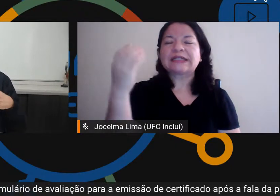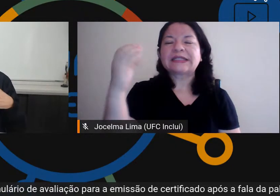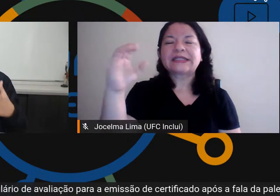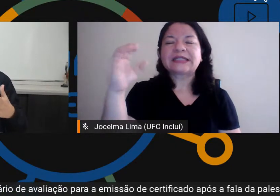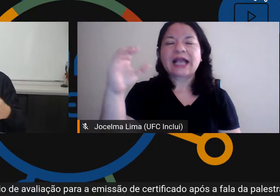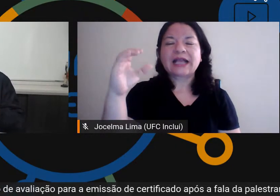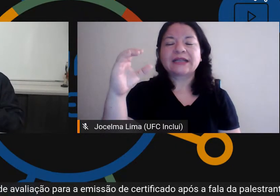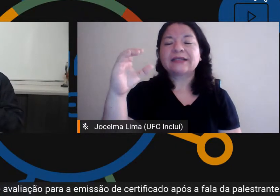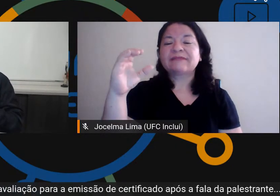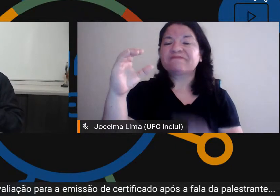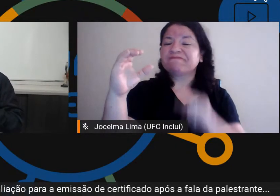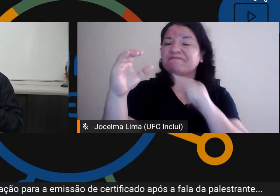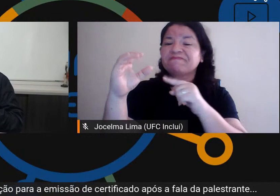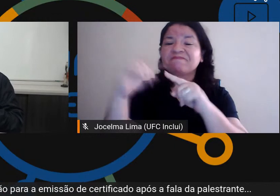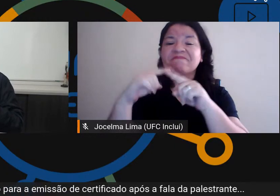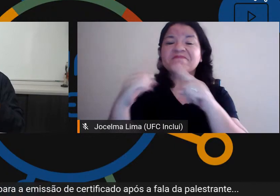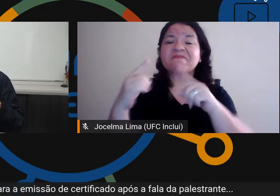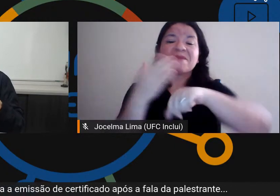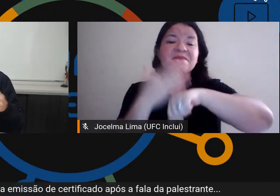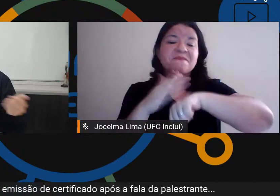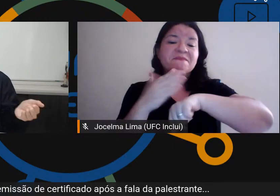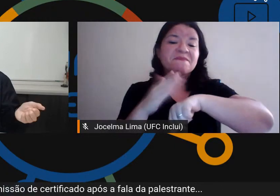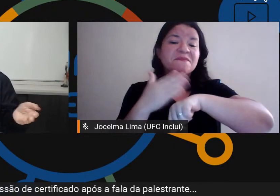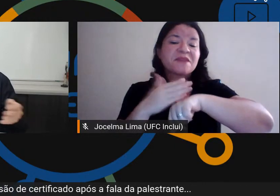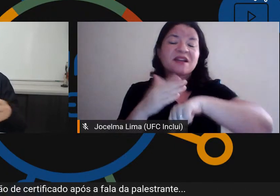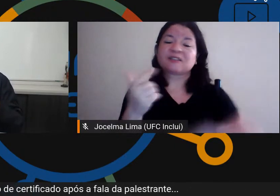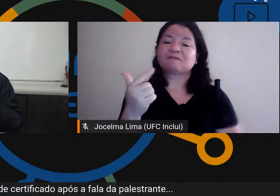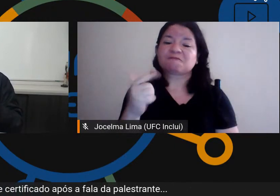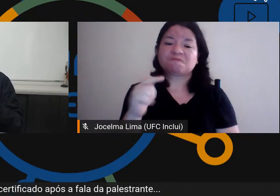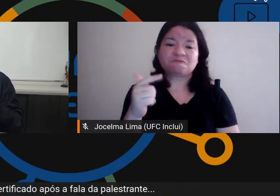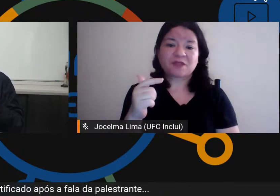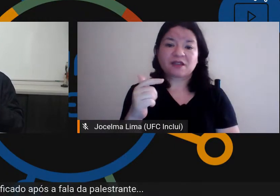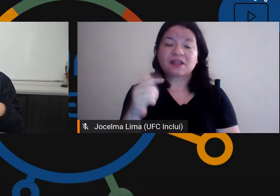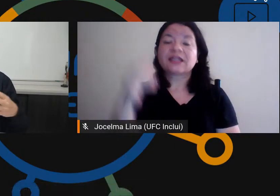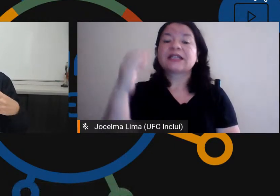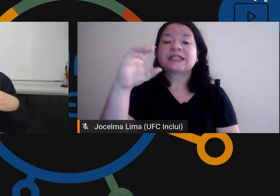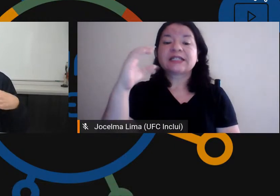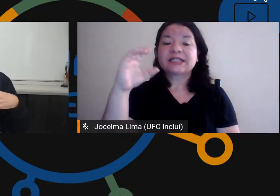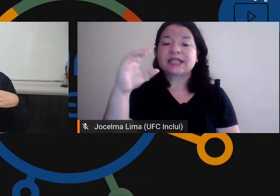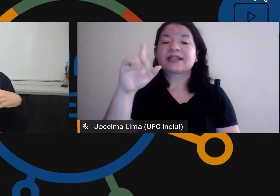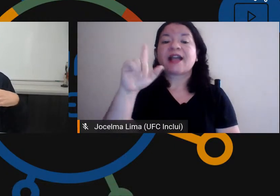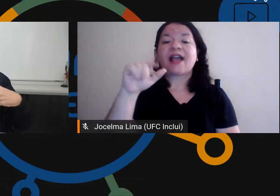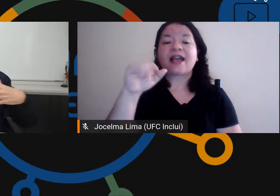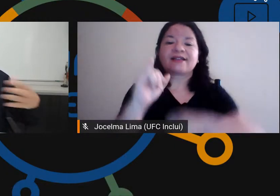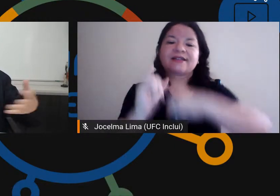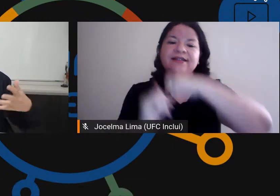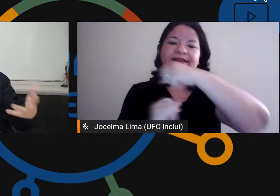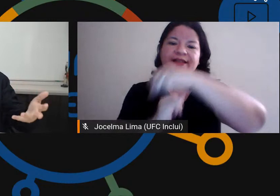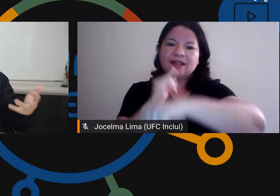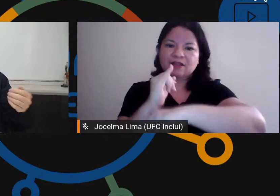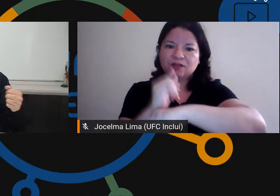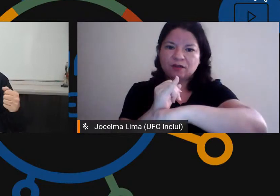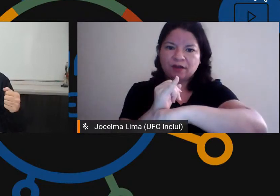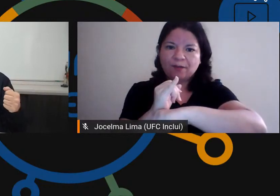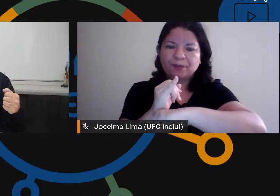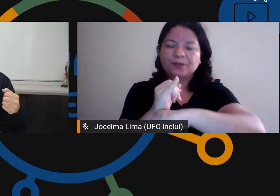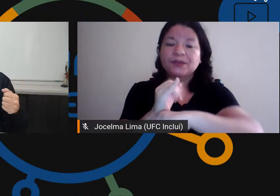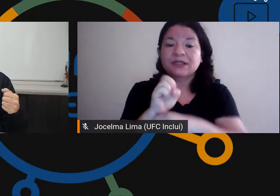de trabalhar com ciência no nível internacional, porque ciência é internacional, não tem por onde. Se nós estamos falando com vocês hoje